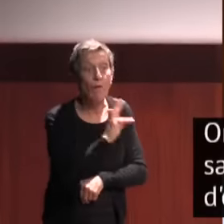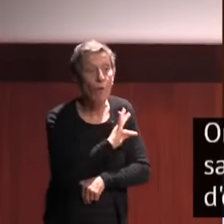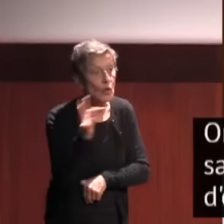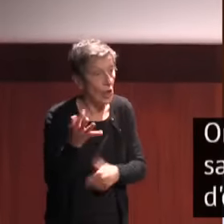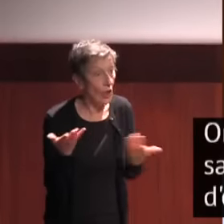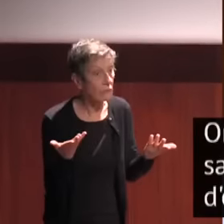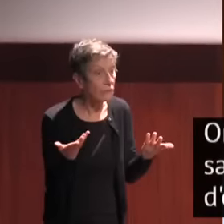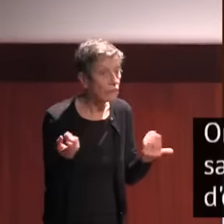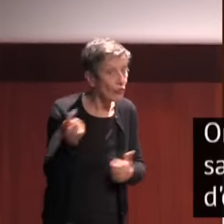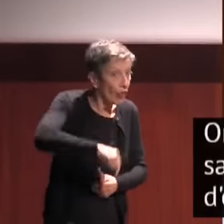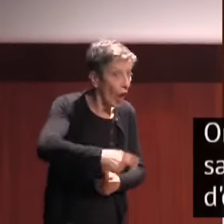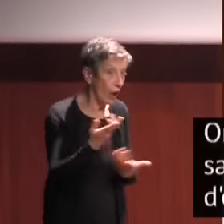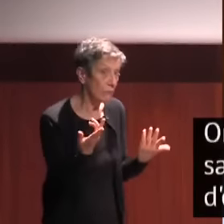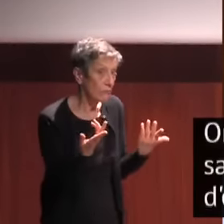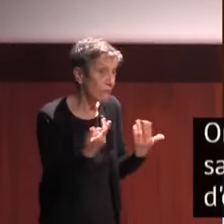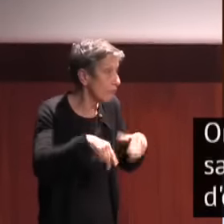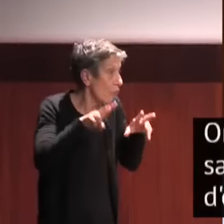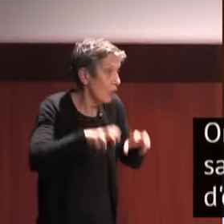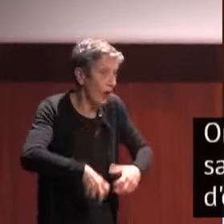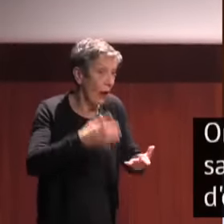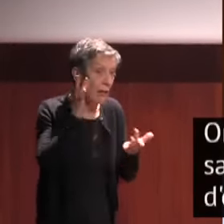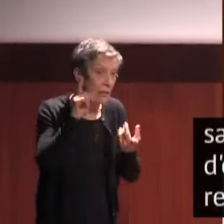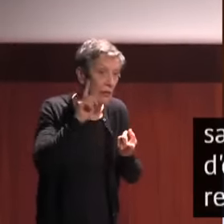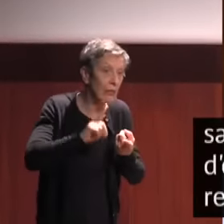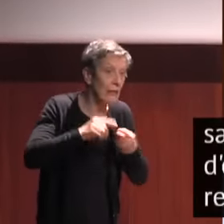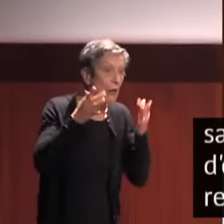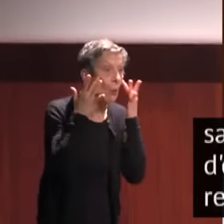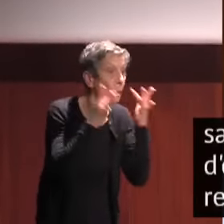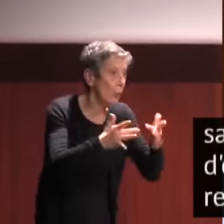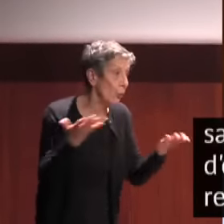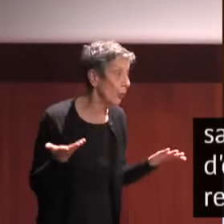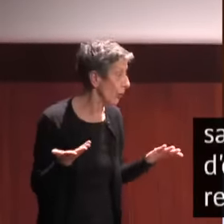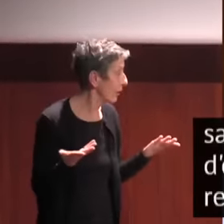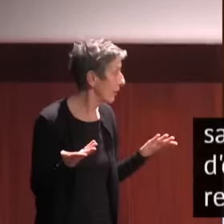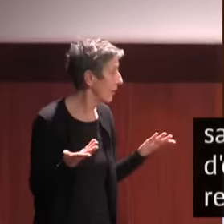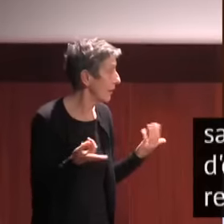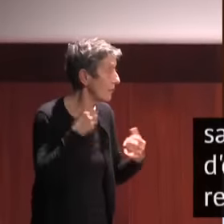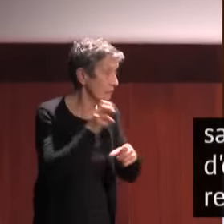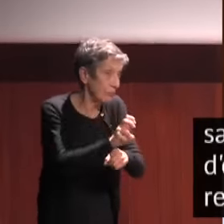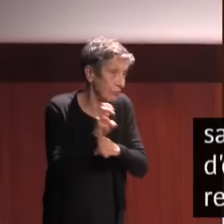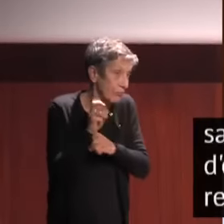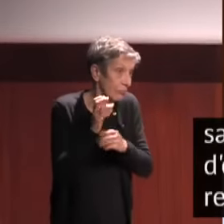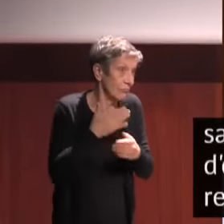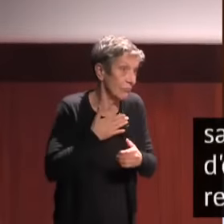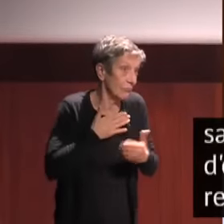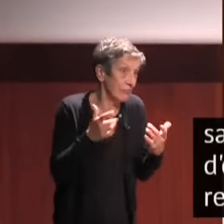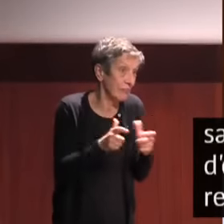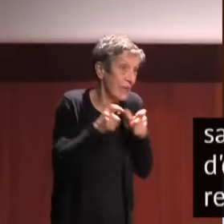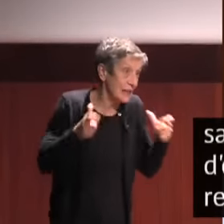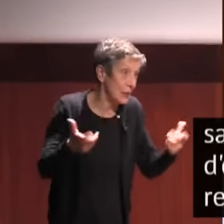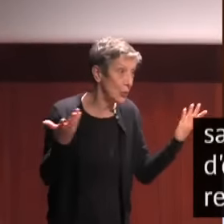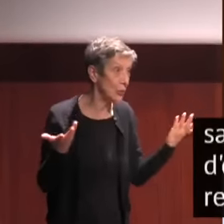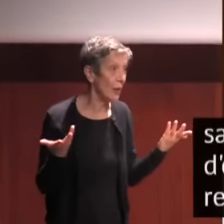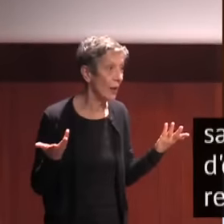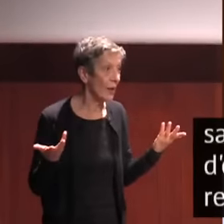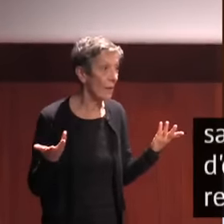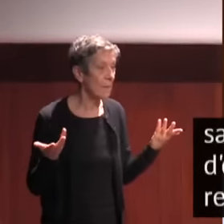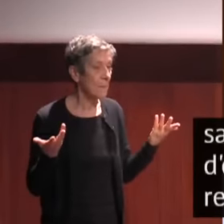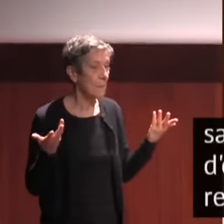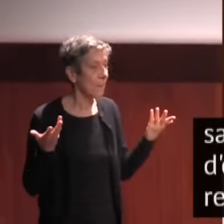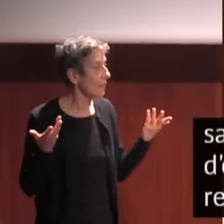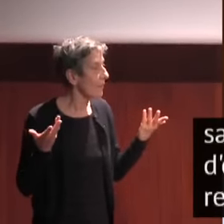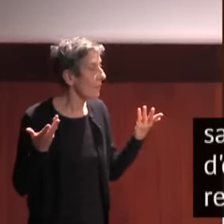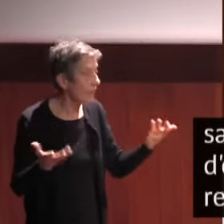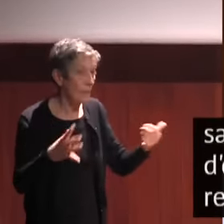viennent un peu se renseigner sur cette culture que nous conservons à l'Institut. En termes de nationalité,